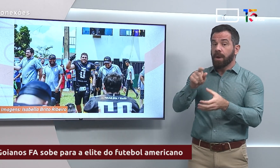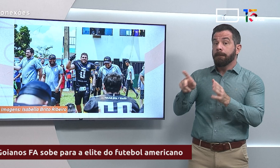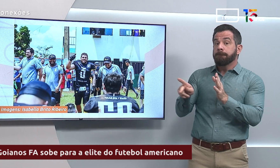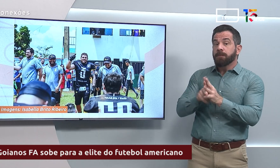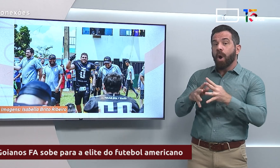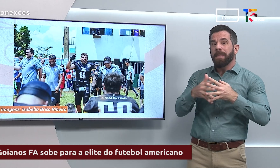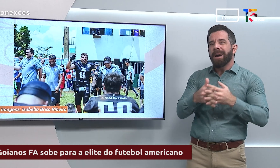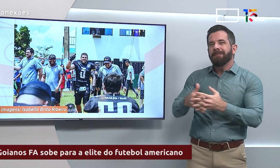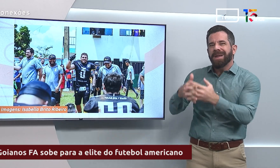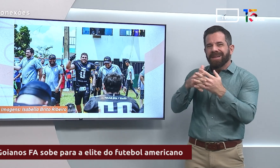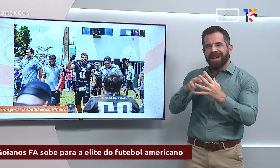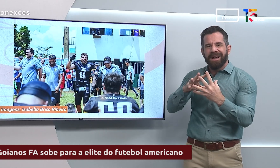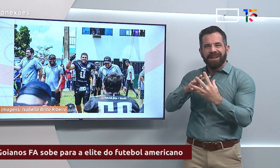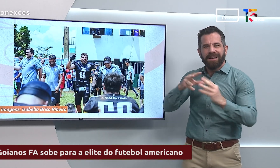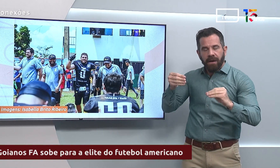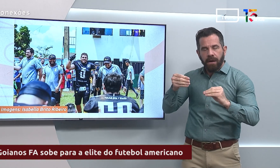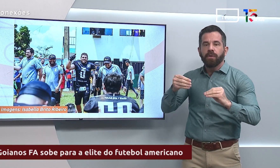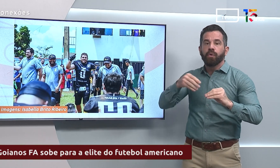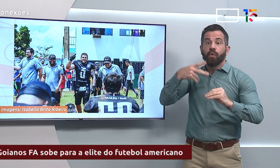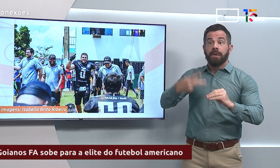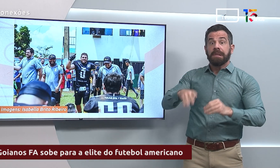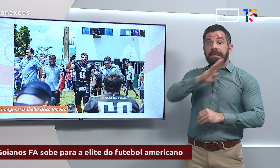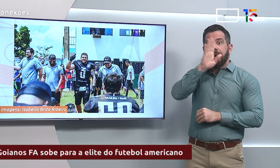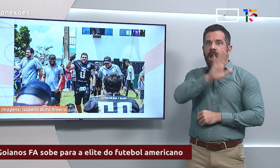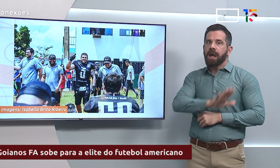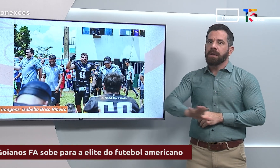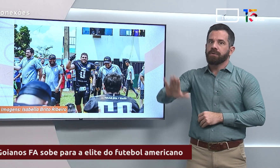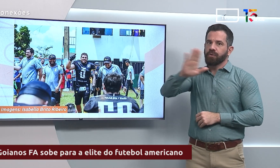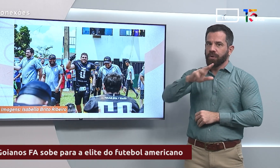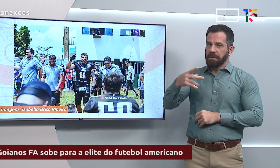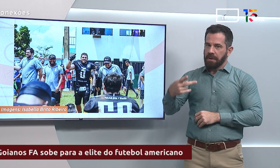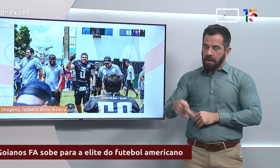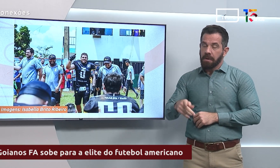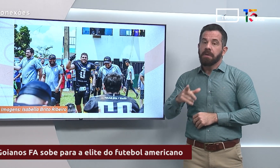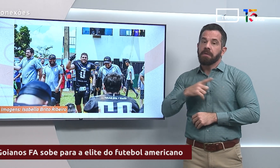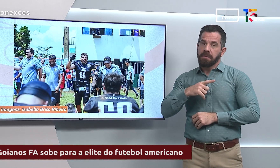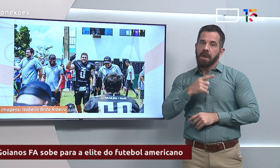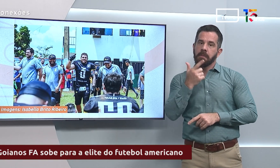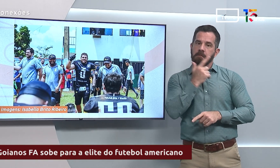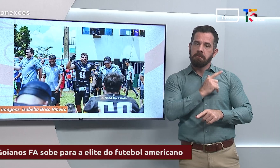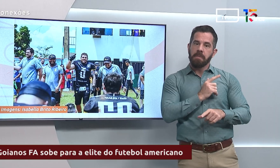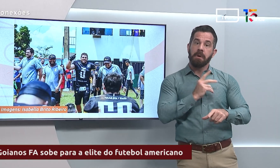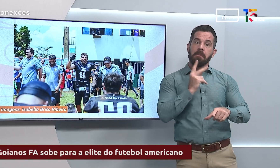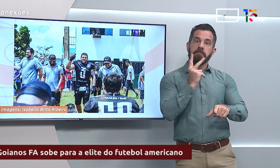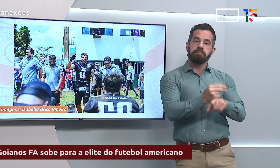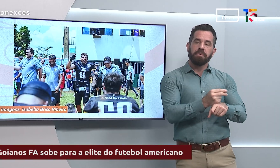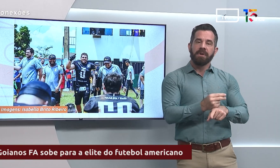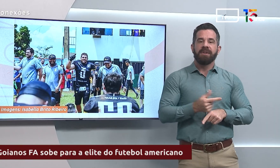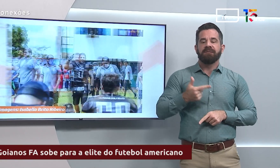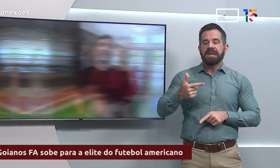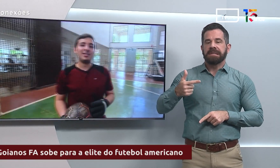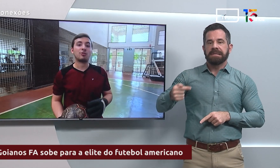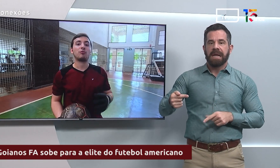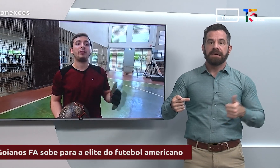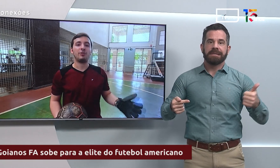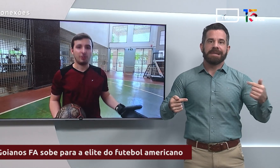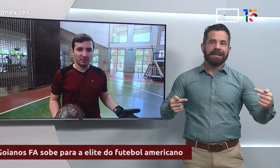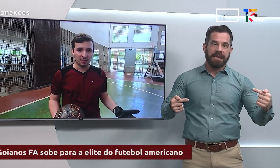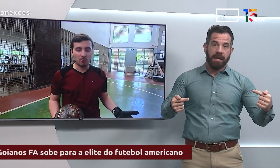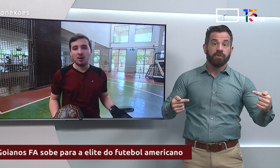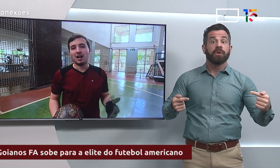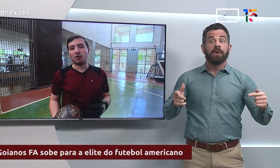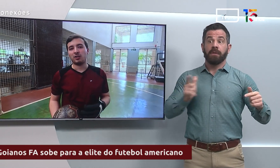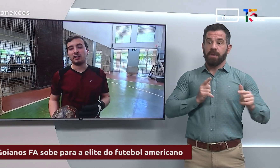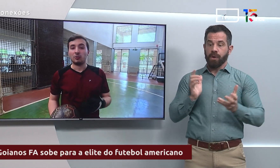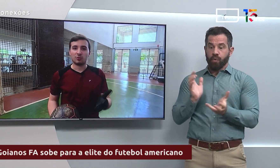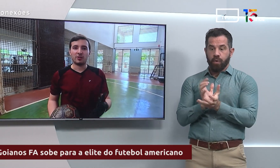americano nacional. A equipe venceu o adversário paulista nas semifinais por 27-17. E além de subir de